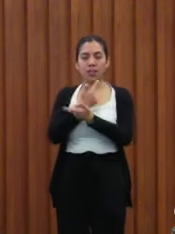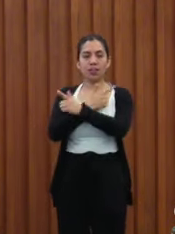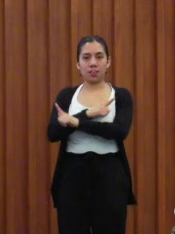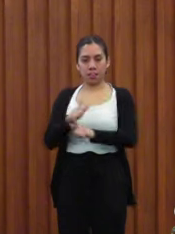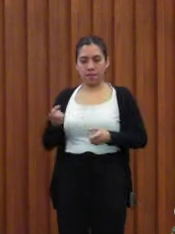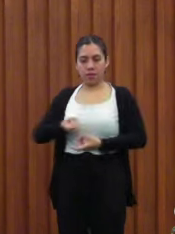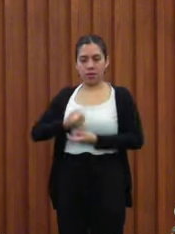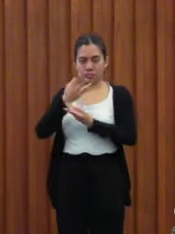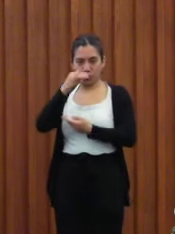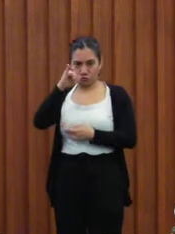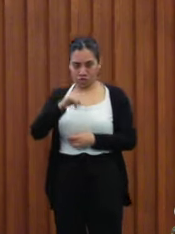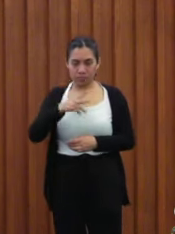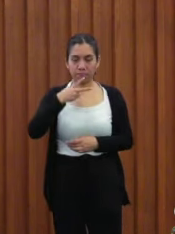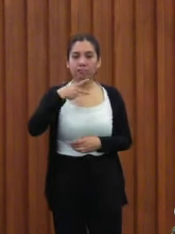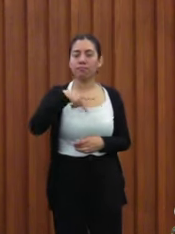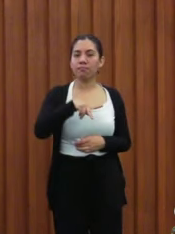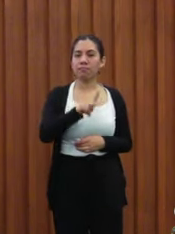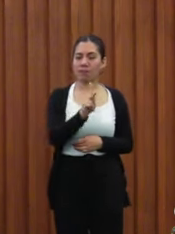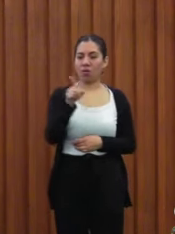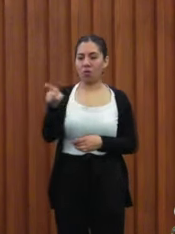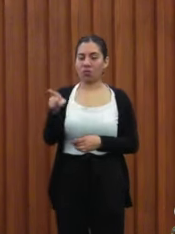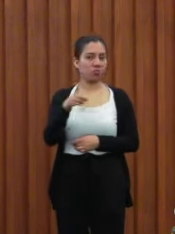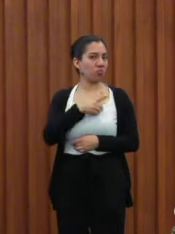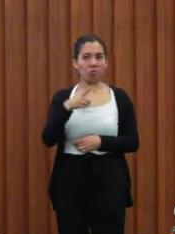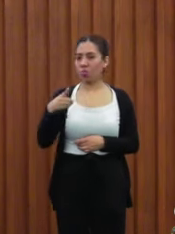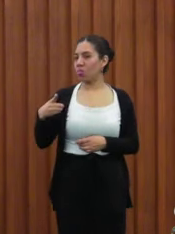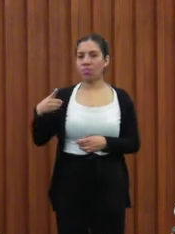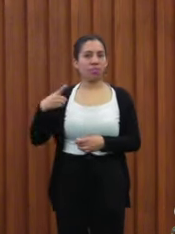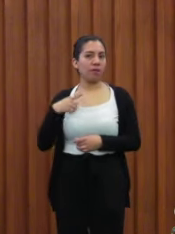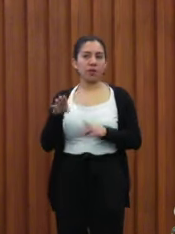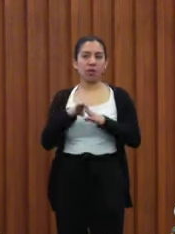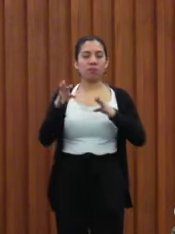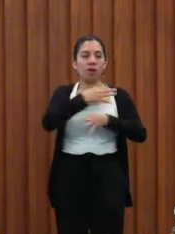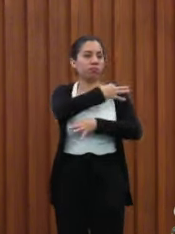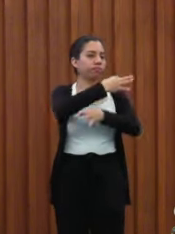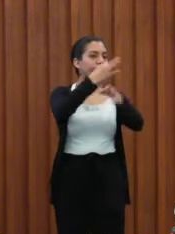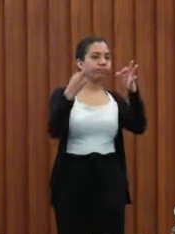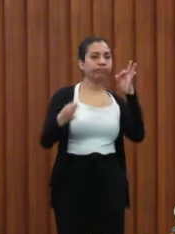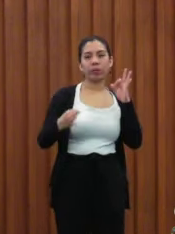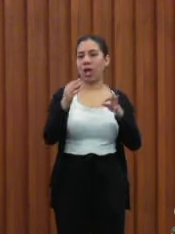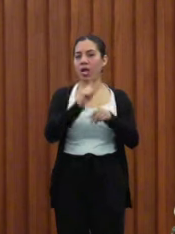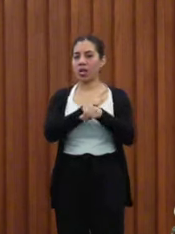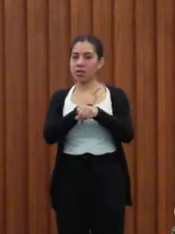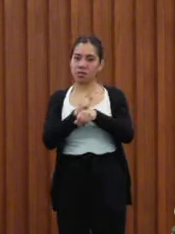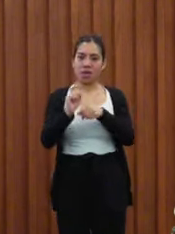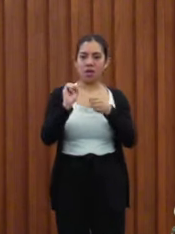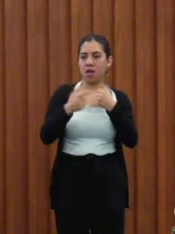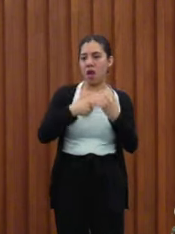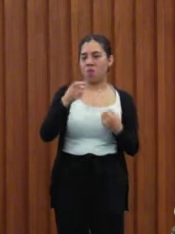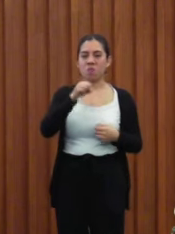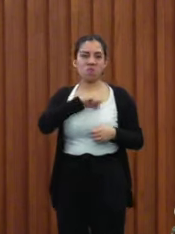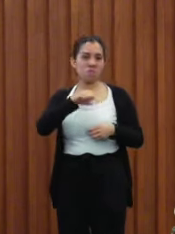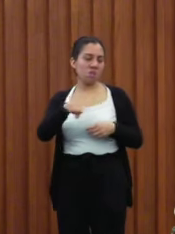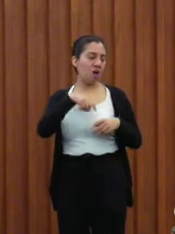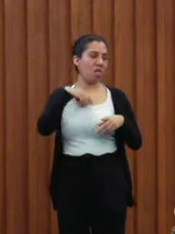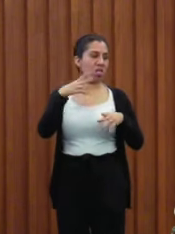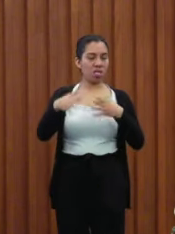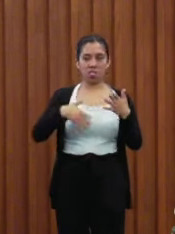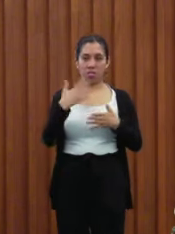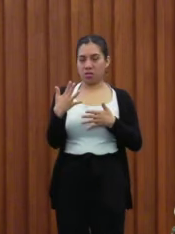relación exactamente a la no promoción de esto, porque luego, sobre texto de que podemos decir cualquier cosa, entonces